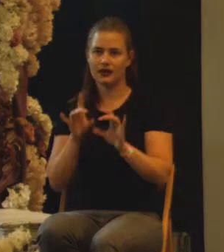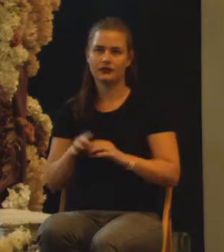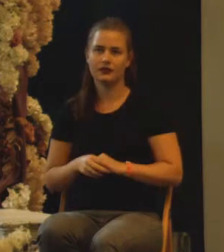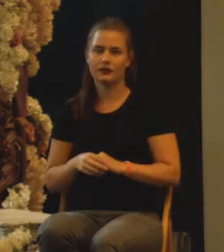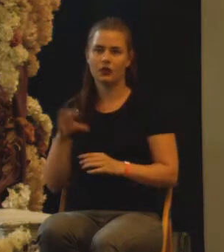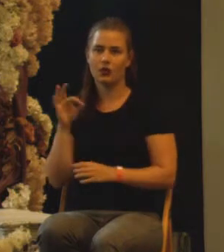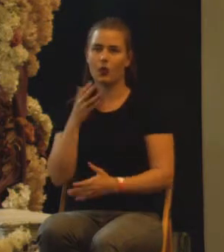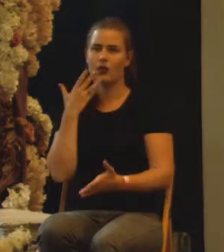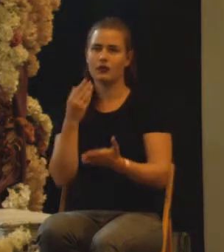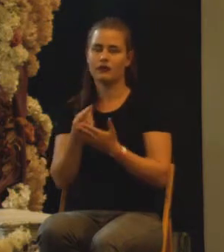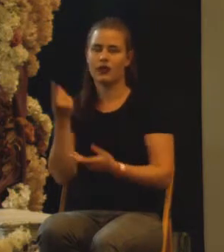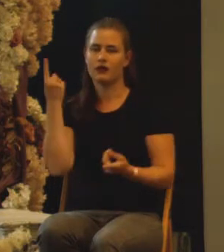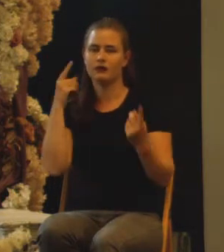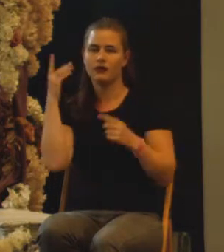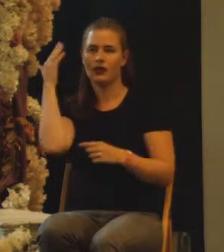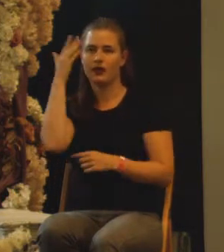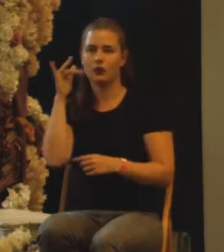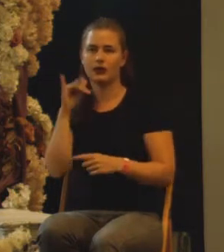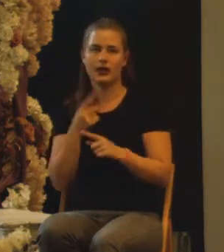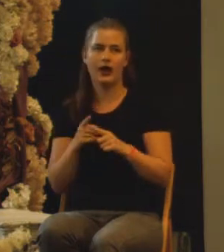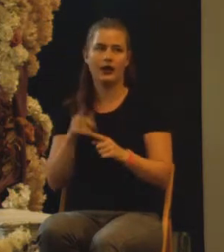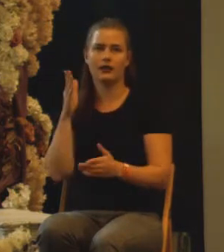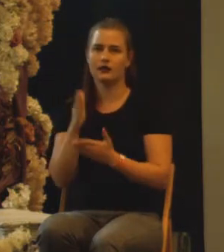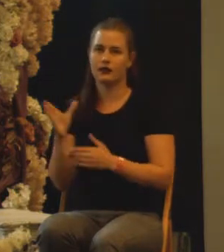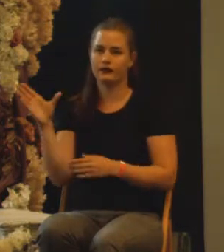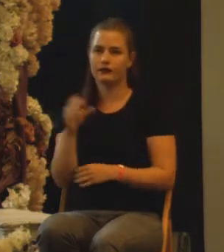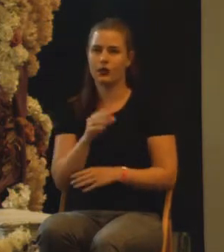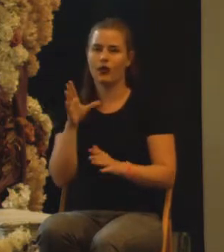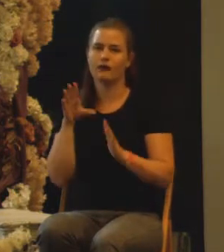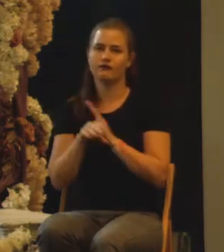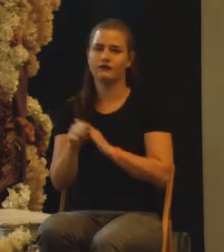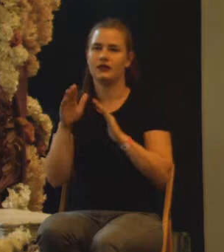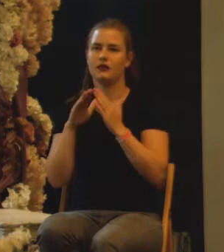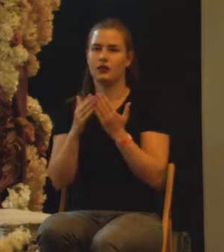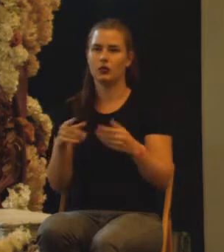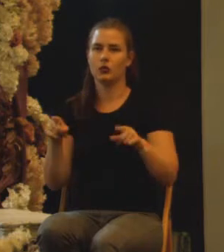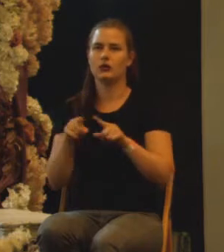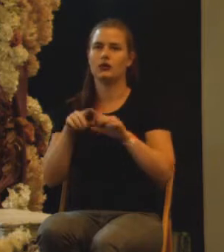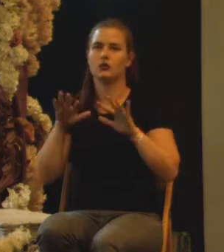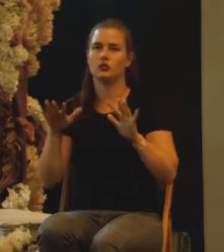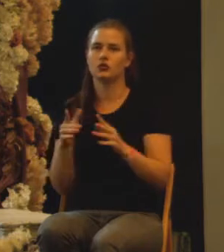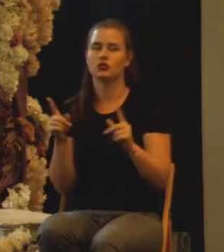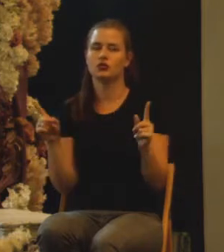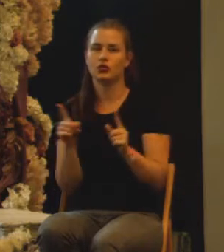рассказывать о своей философии, и это все есть в книге. Так случилось, что